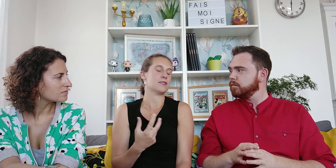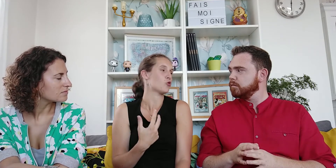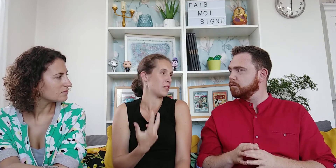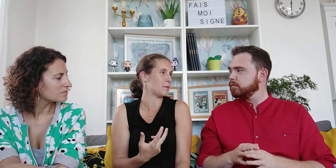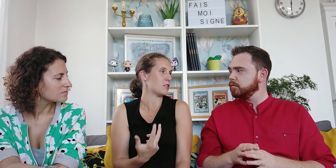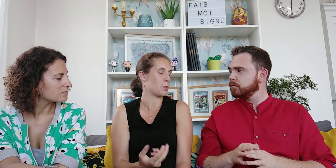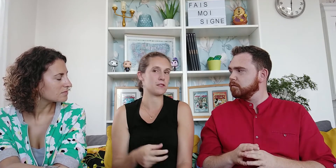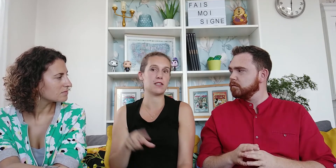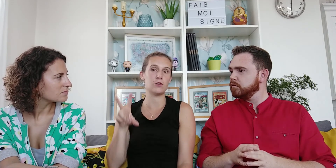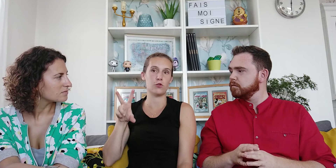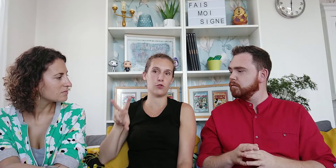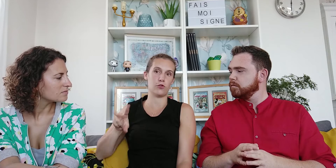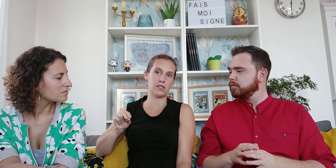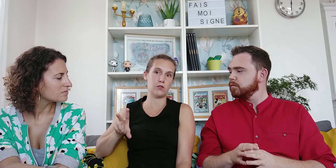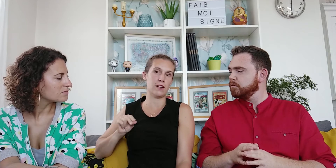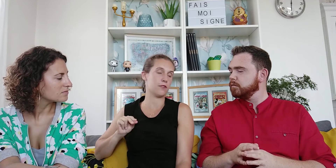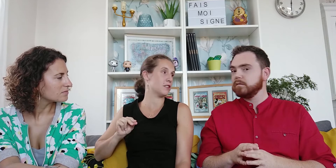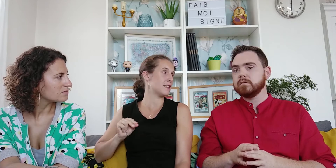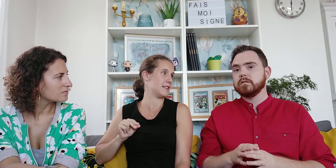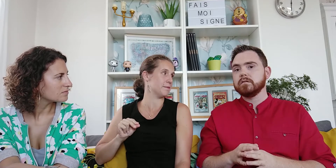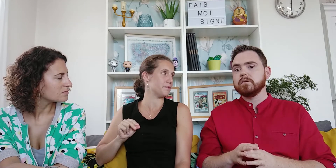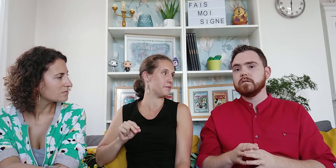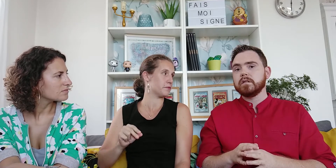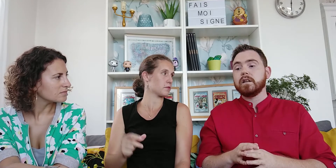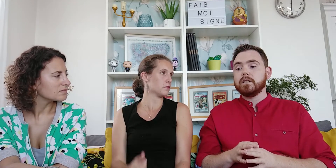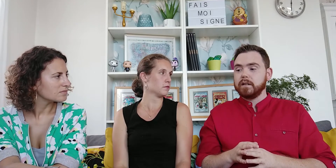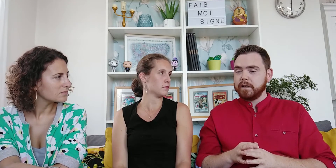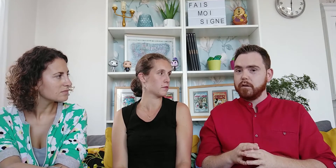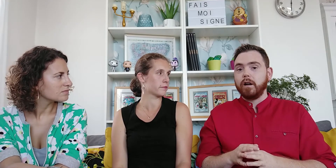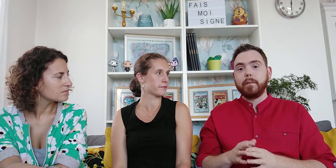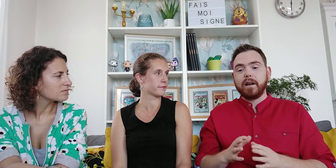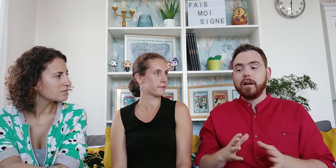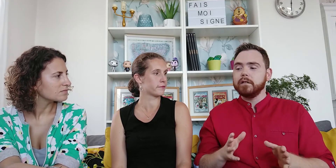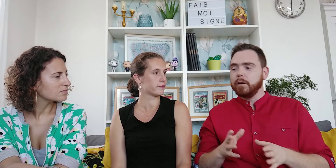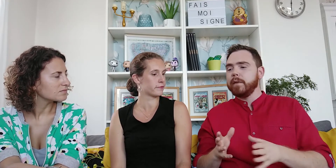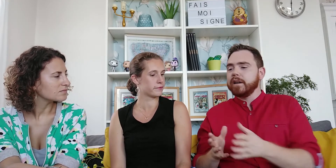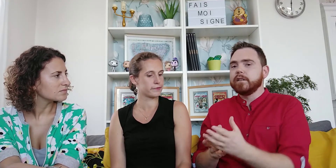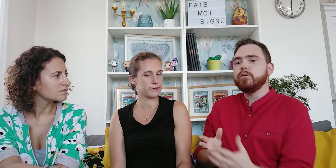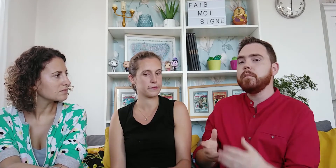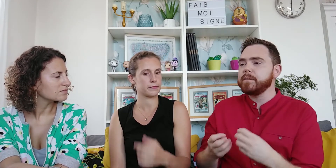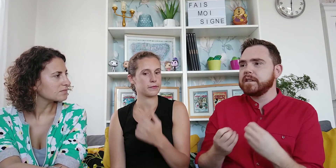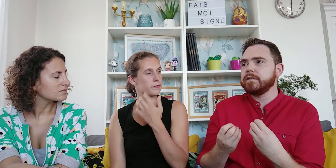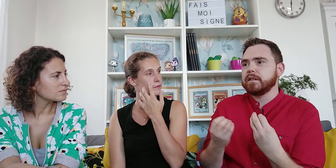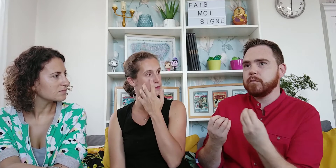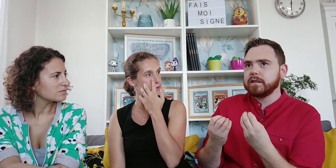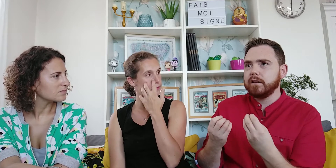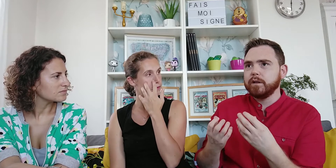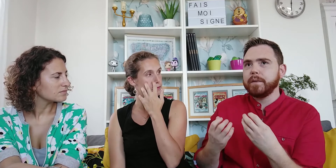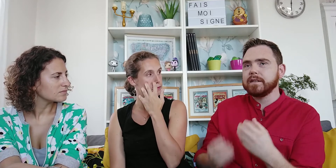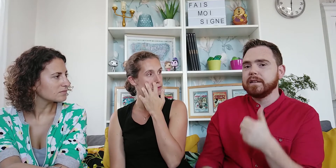son adaptation personnelle de ce signe-là qui veut dire tété. D'accord, mais malgré tout, même si effectivement au départ ça a été